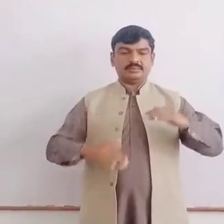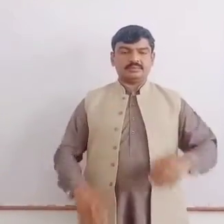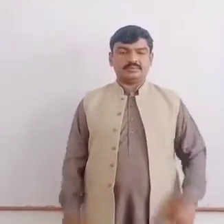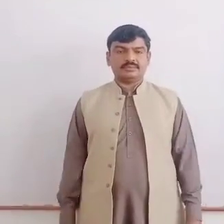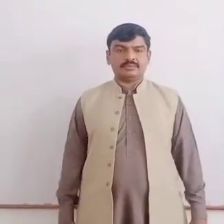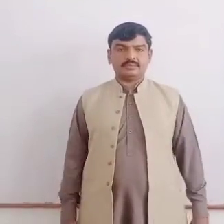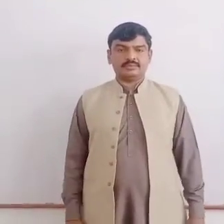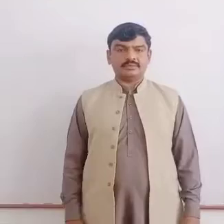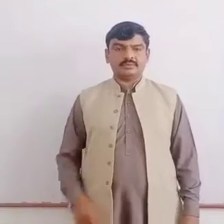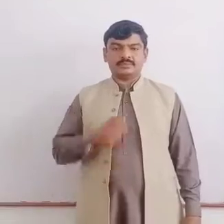हुक्म,